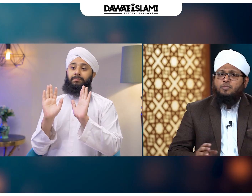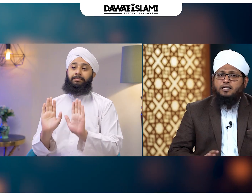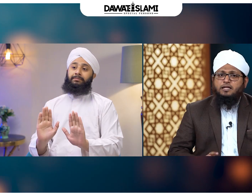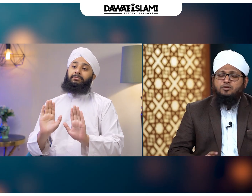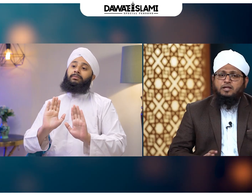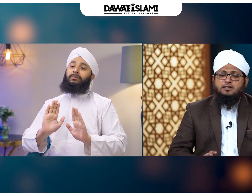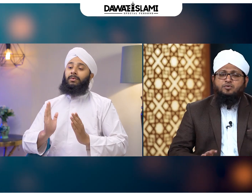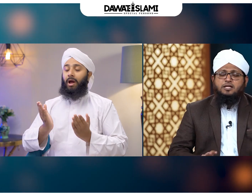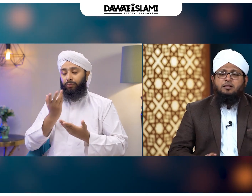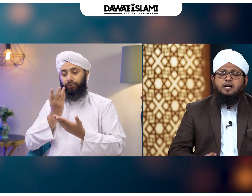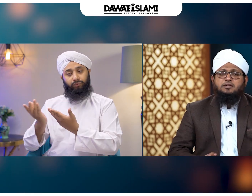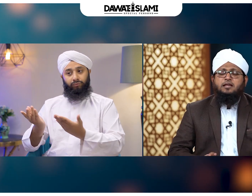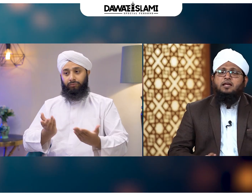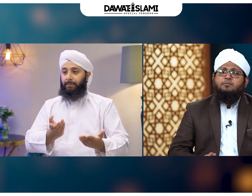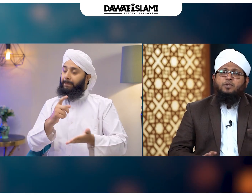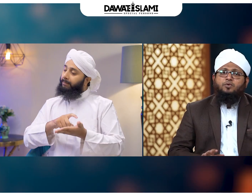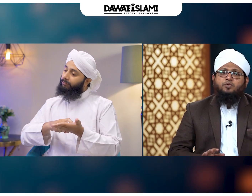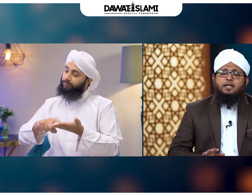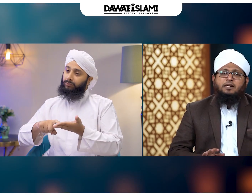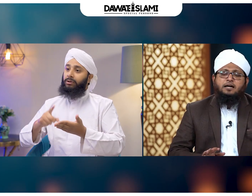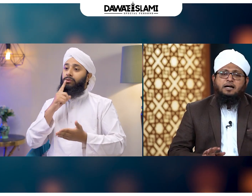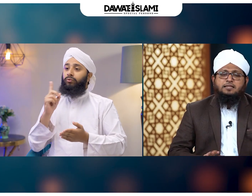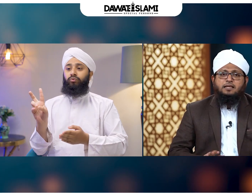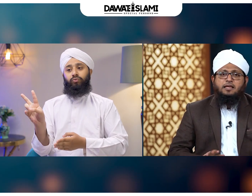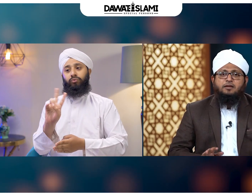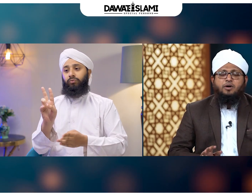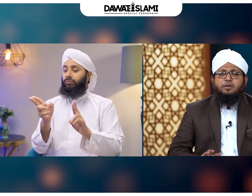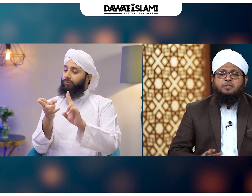साथ है वो बाकी है। तो लिहाजा उस एतबार से बिल्कुल उन्हें यह हक़